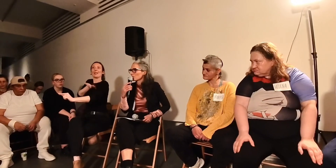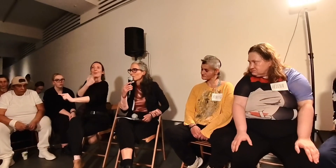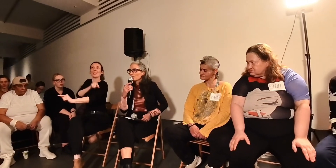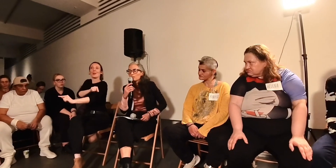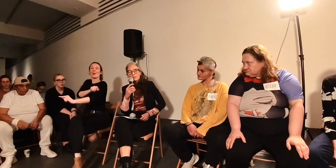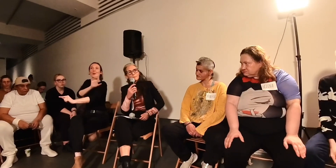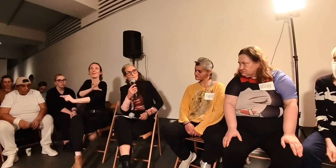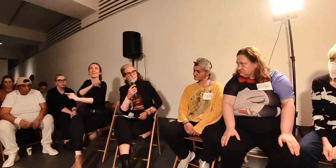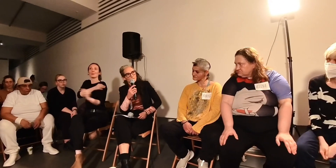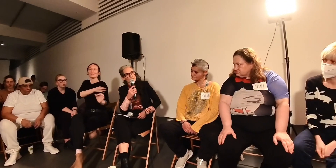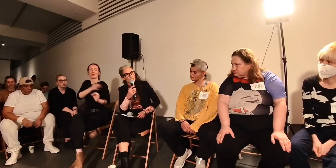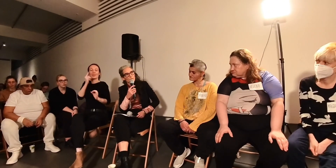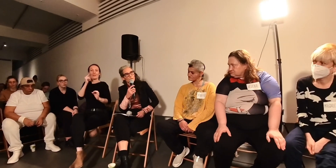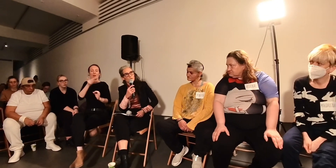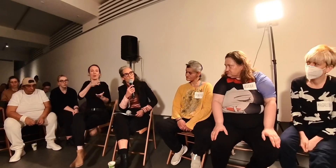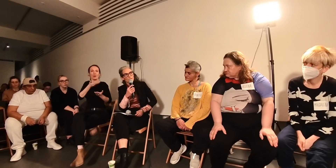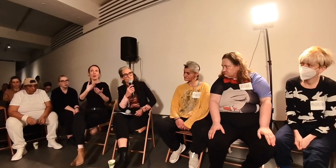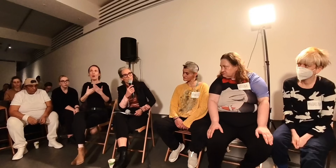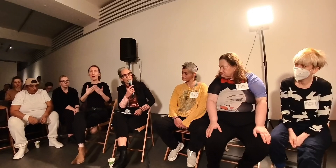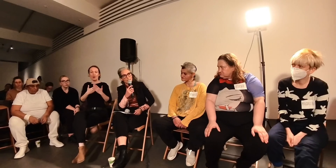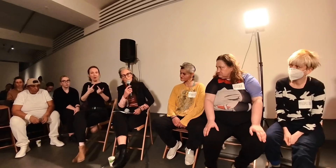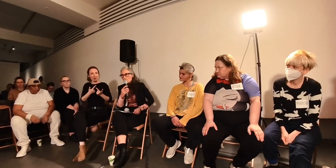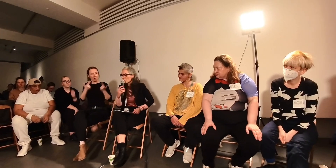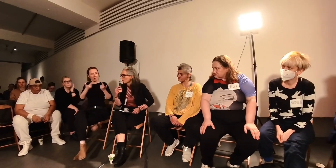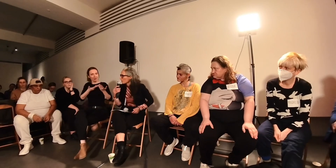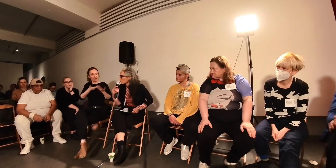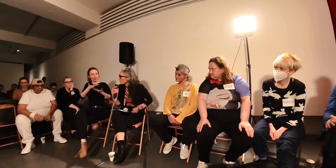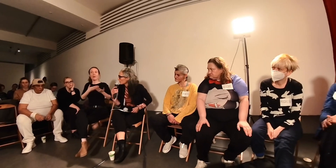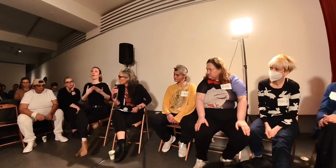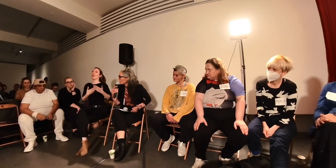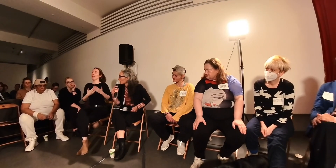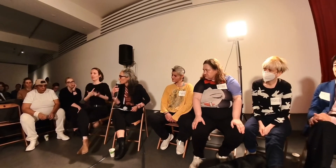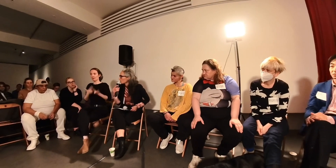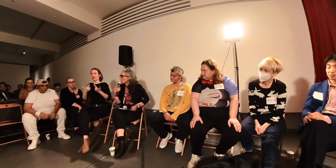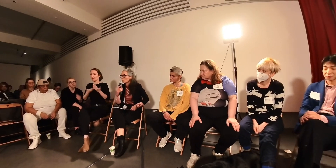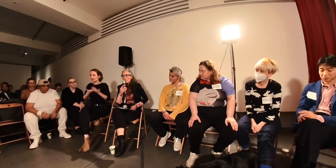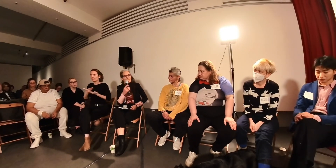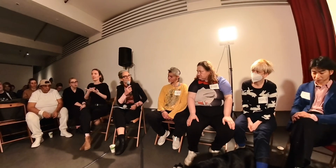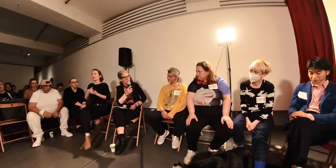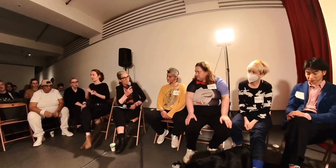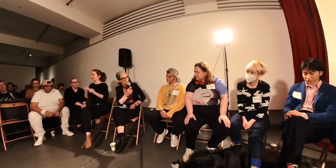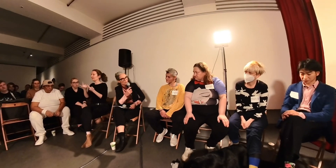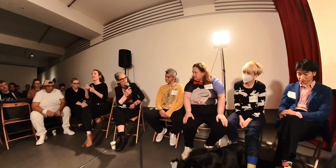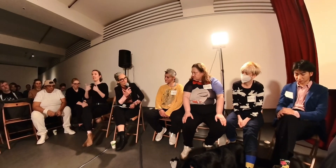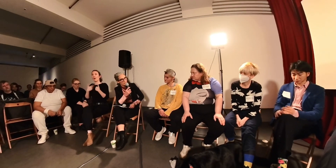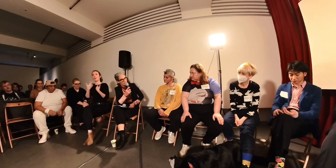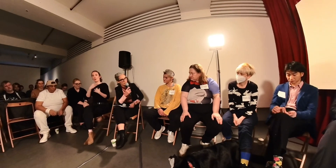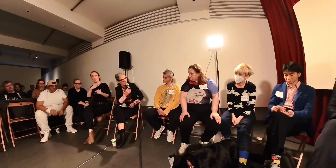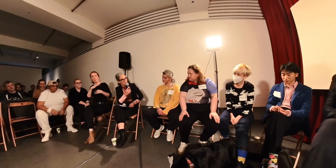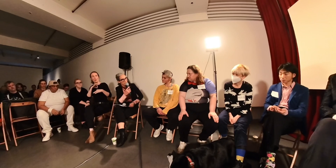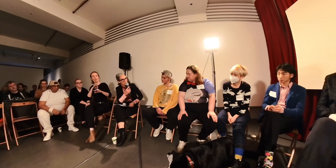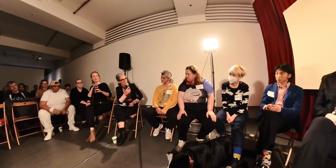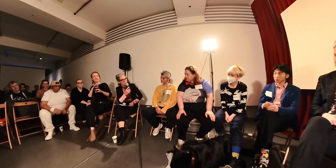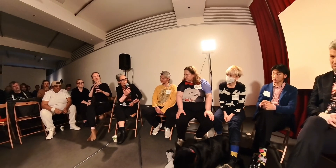vlastně vyjasňovalo už během toho našeho setkání, protože já jsem absolvovala jednu návštěvu, byla jsem pozvána